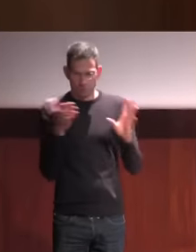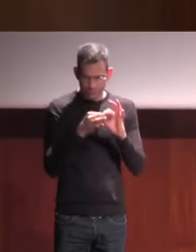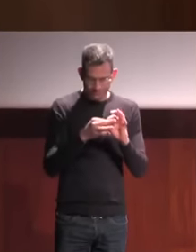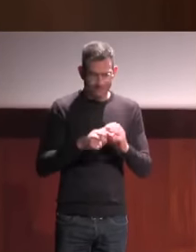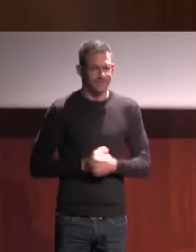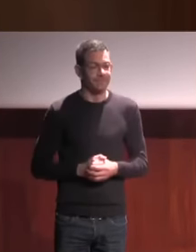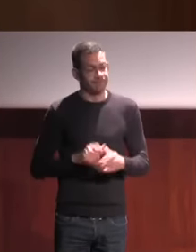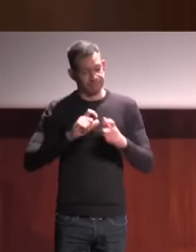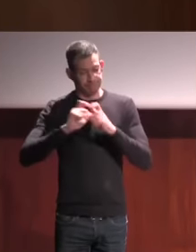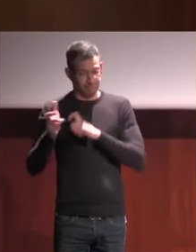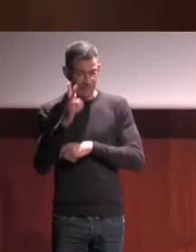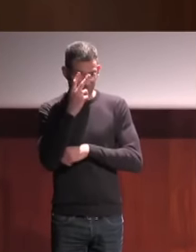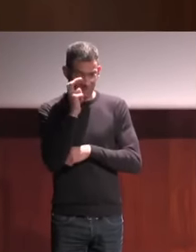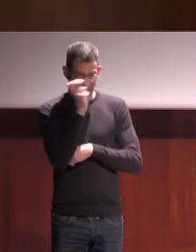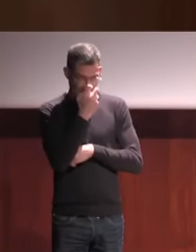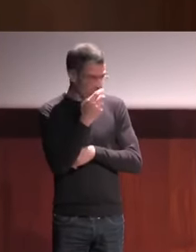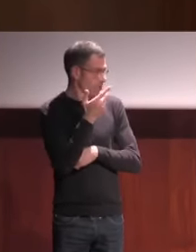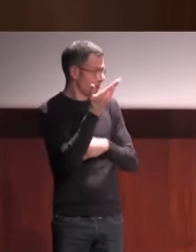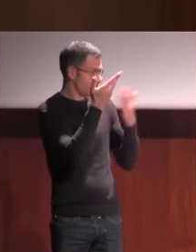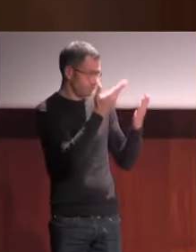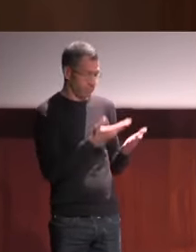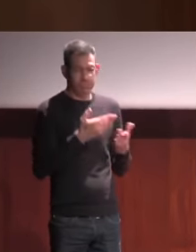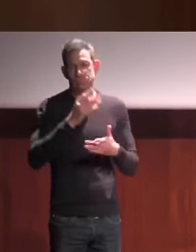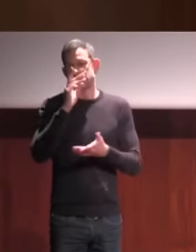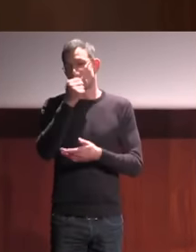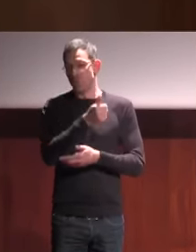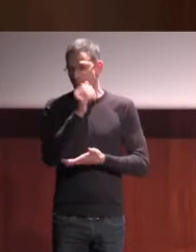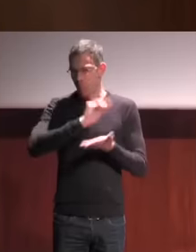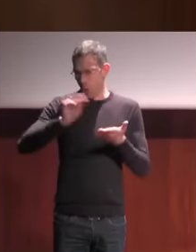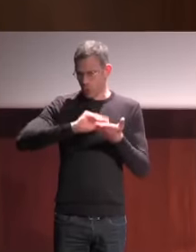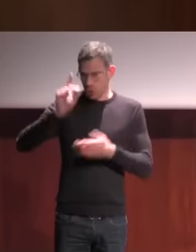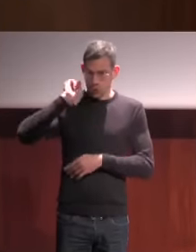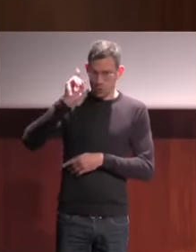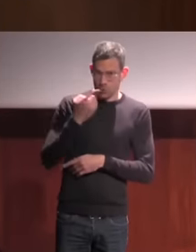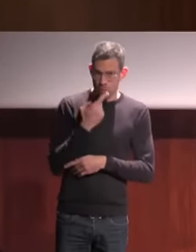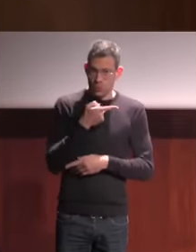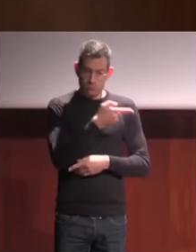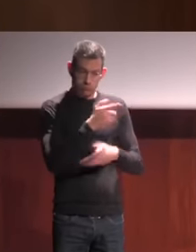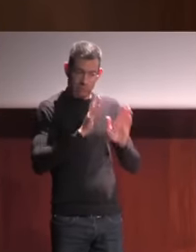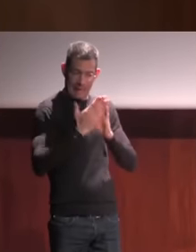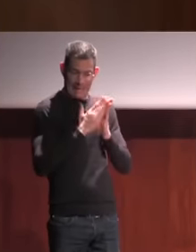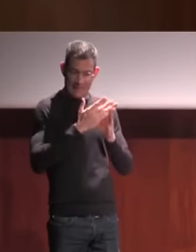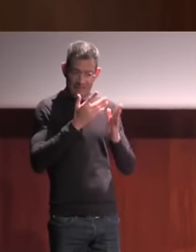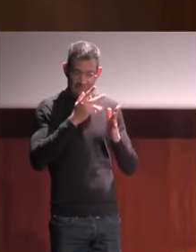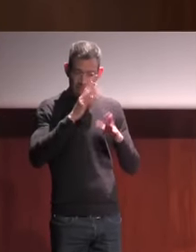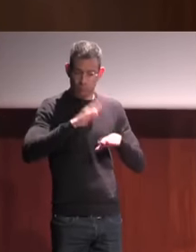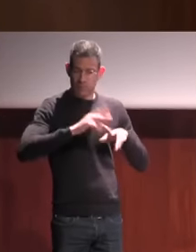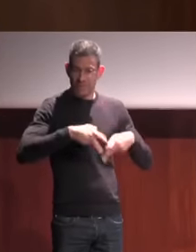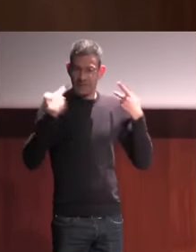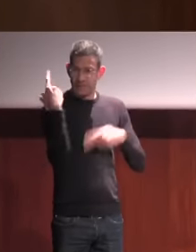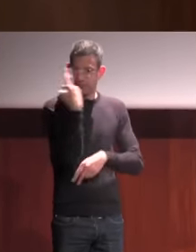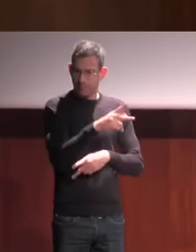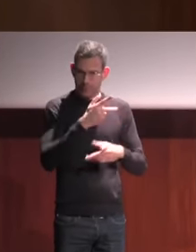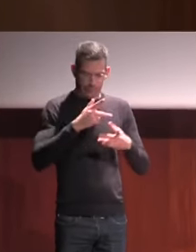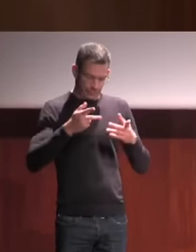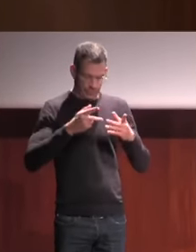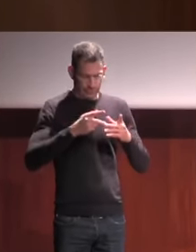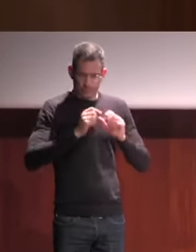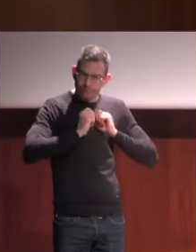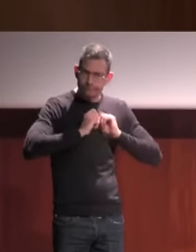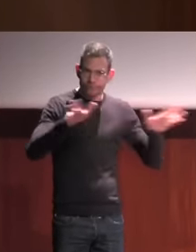ensuite Victor Abou, auteur sourd, qui a choisi de publier son autobiographie « Une clé sur le